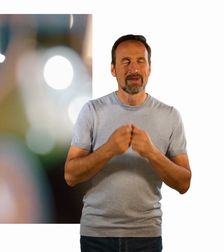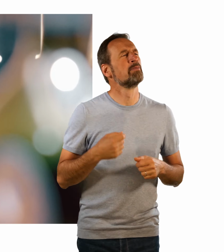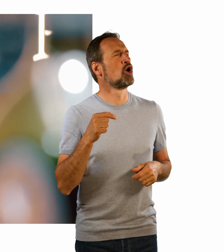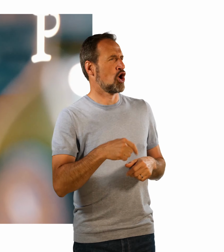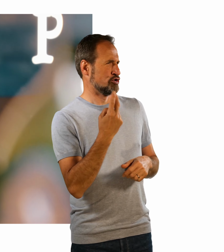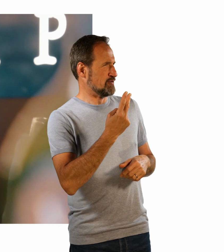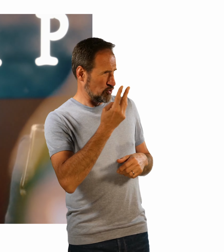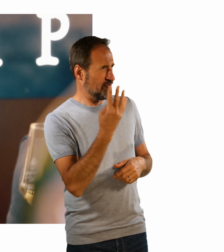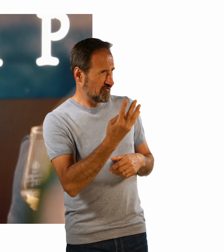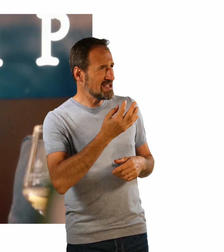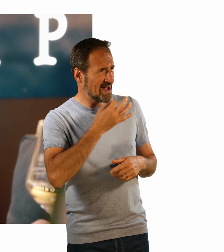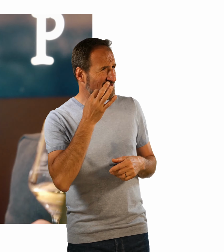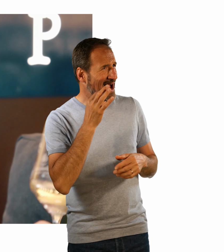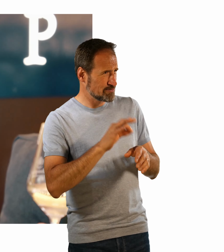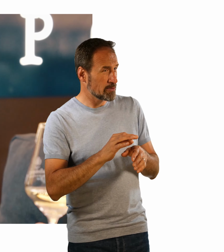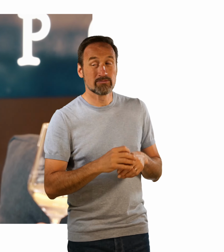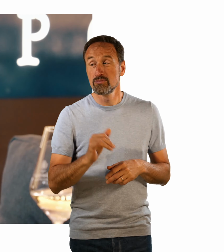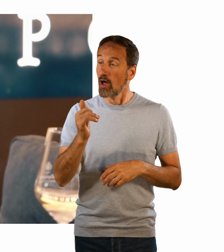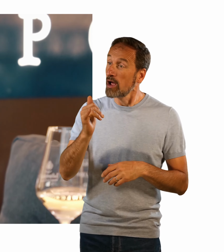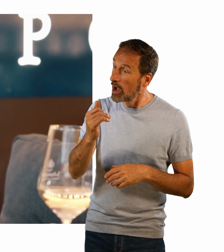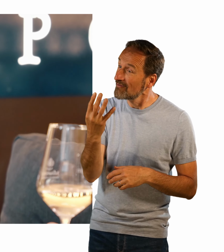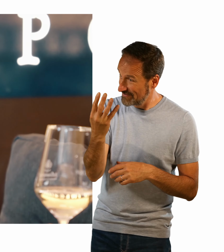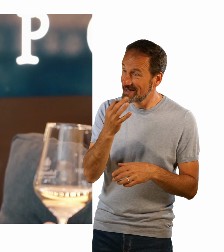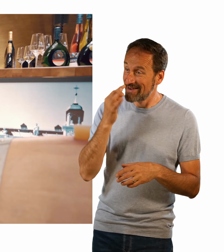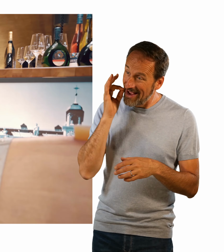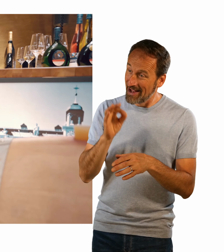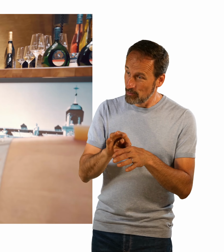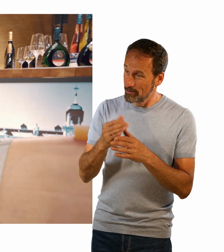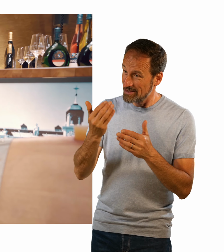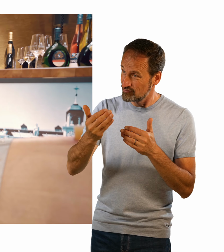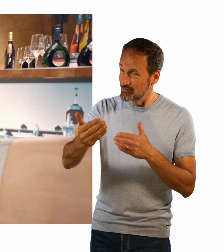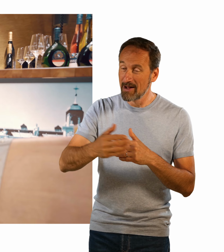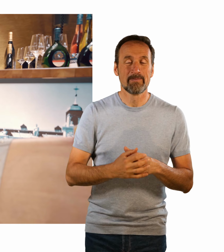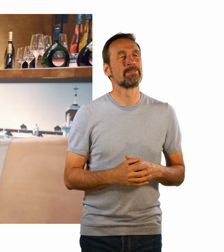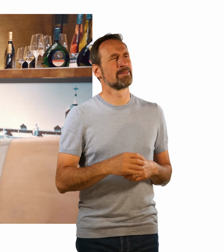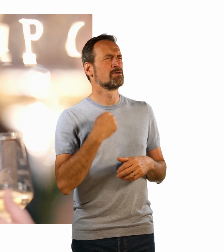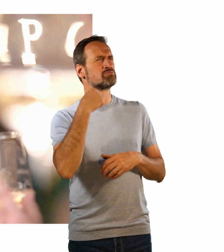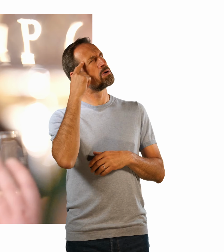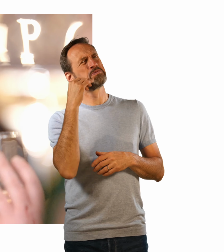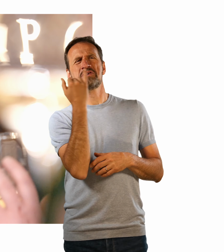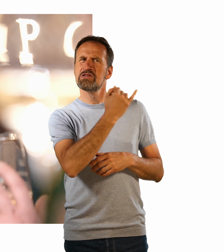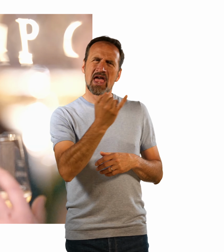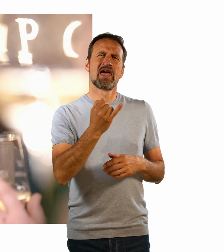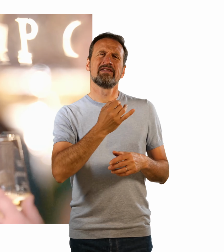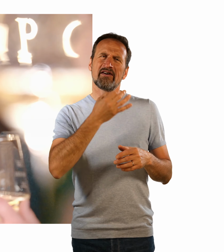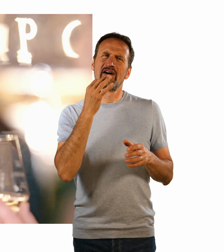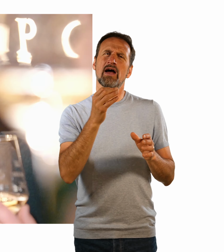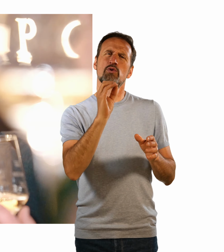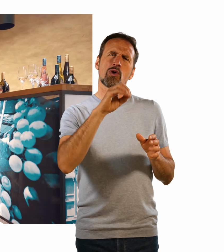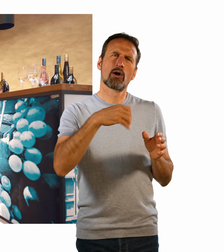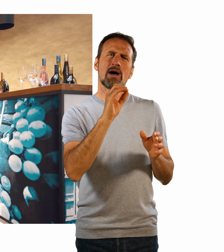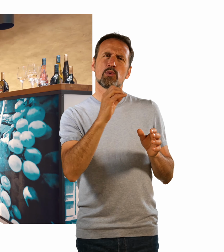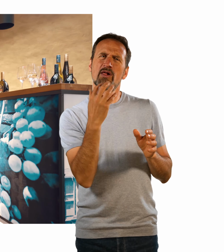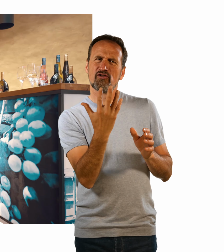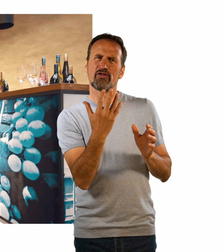Wir trinken ja heute Wir probieren jetzt vier Weine. Also dachte ich, okay, ich werde jetzt ungefähr so von jedem Wein 0,05 zu mir